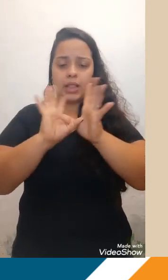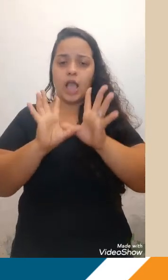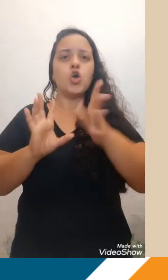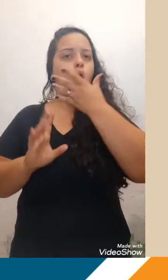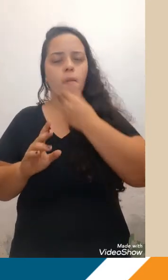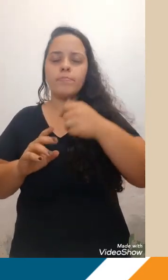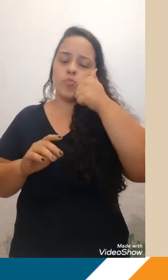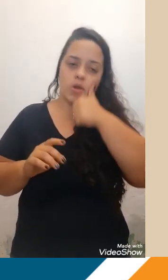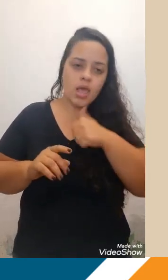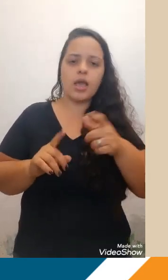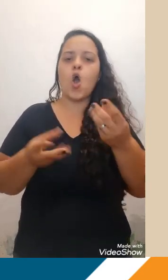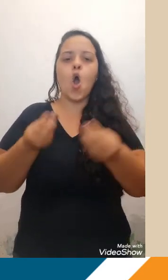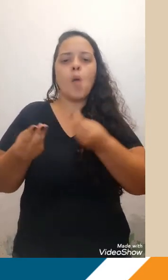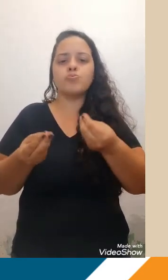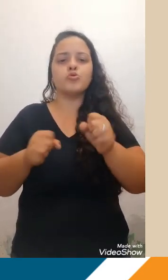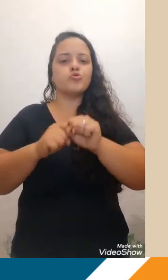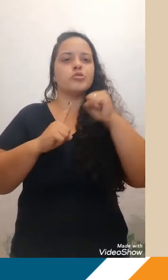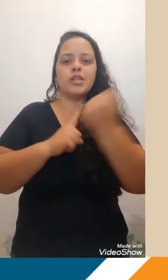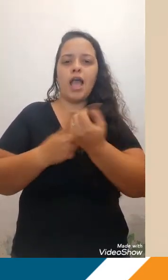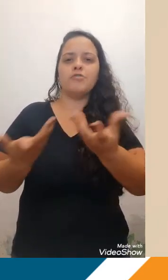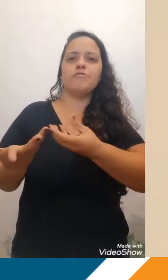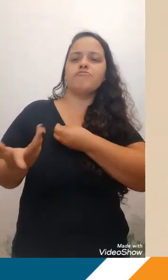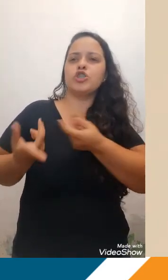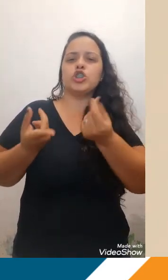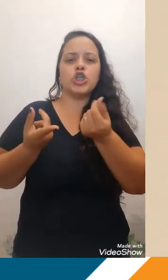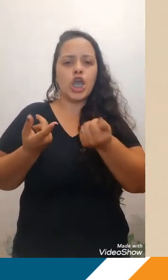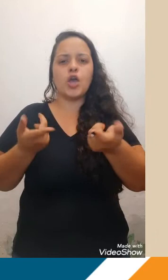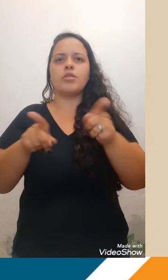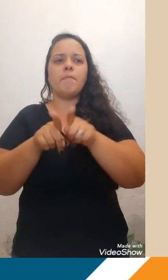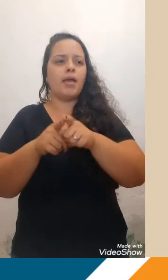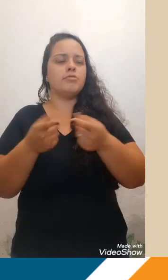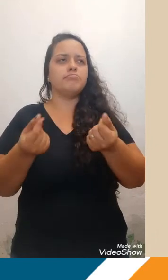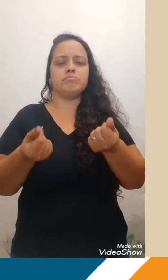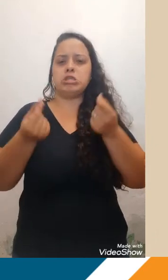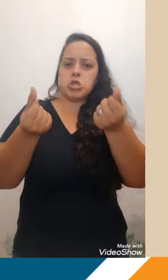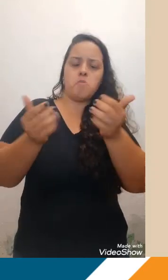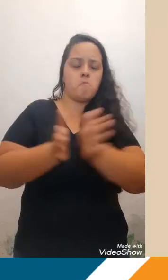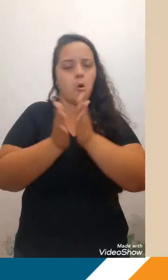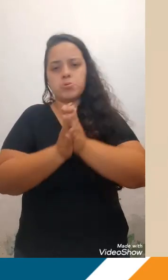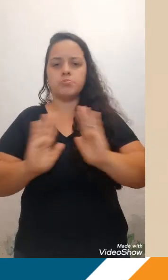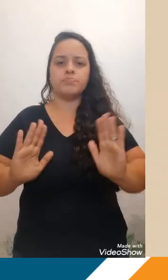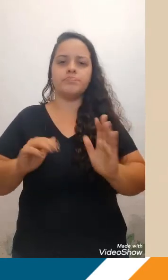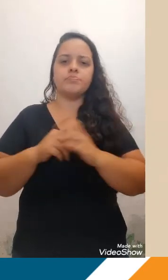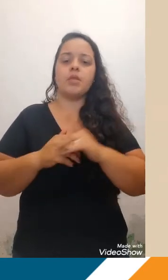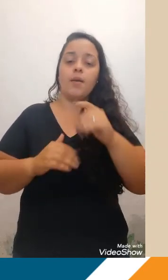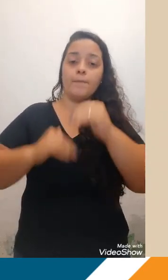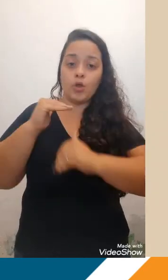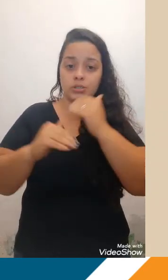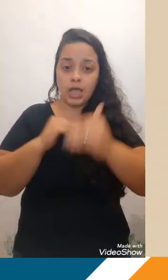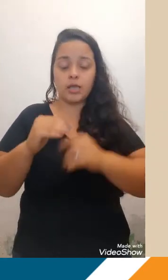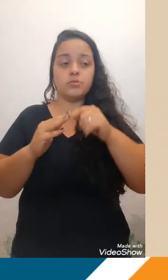não importando as condições sociais, grupo ou classe a qual o sujeito pertencesse. O processo